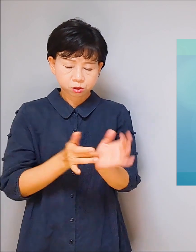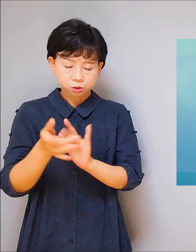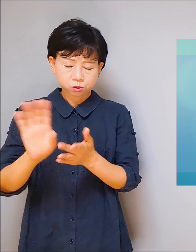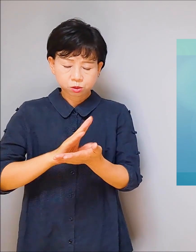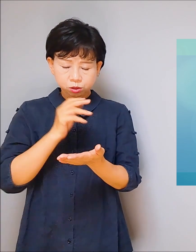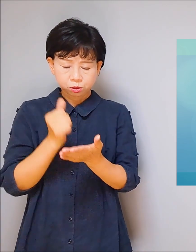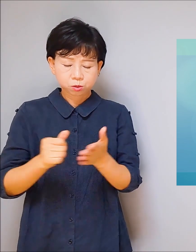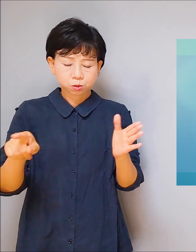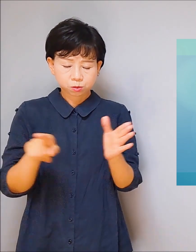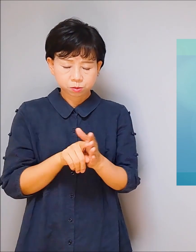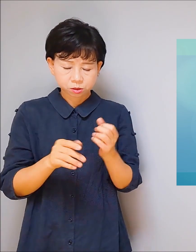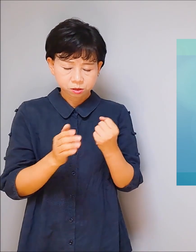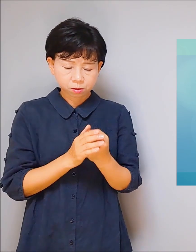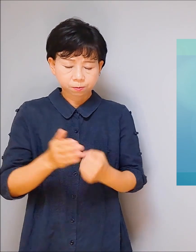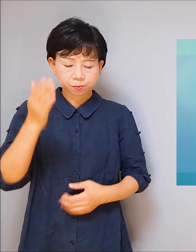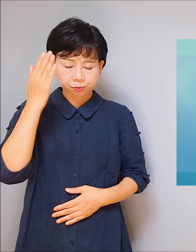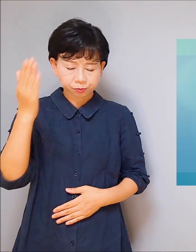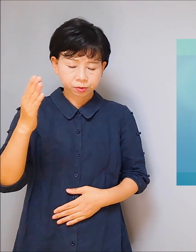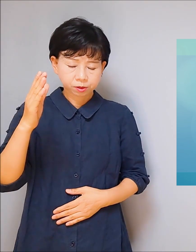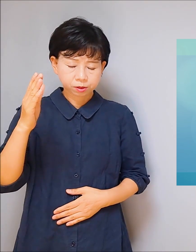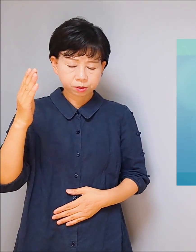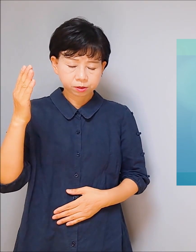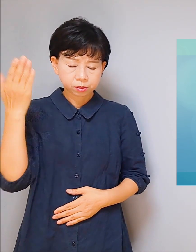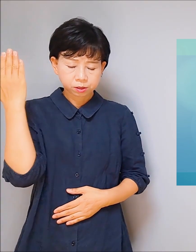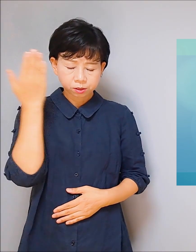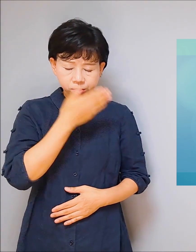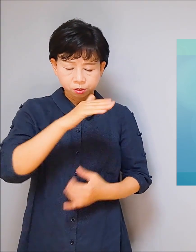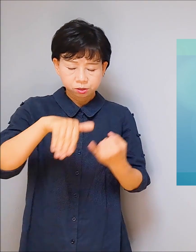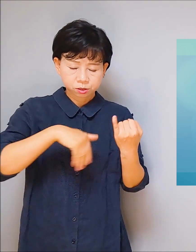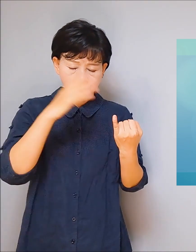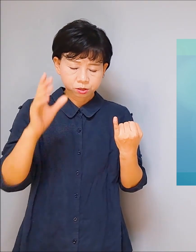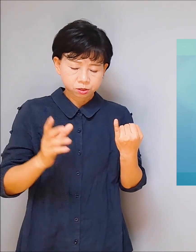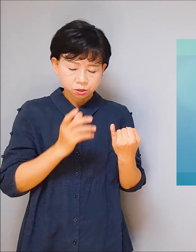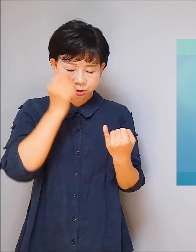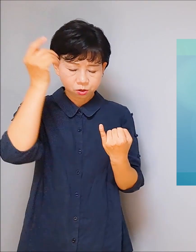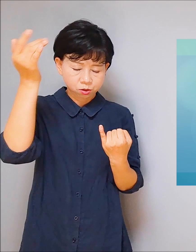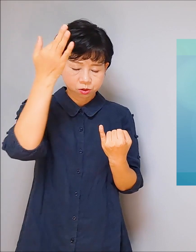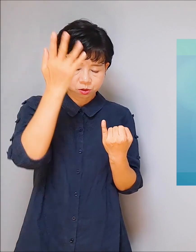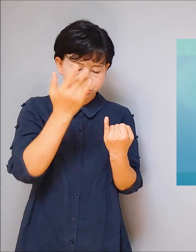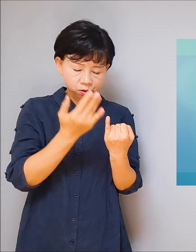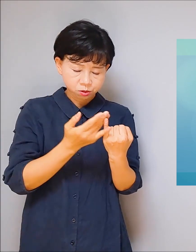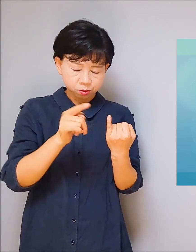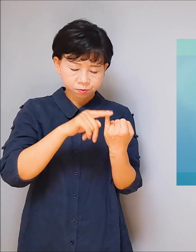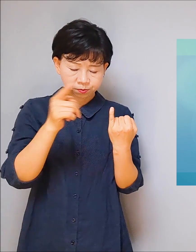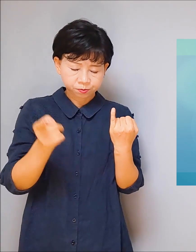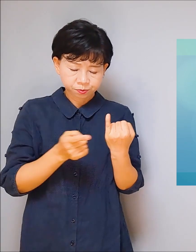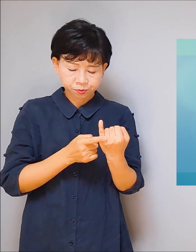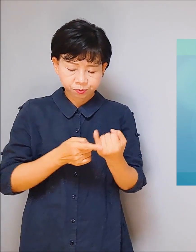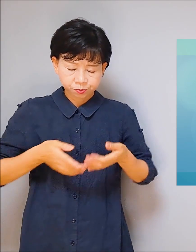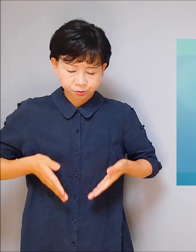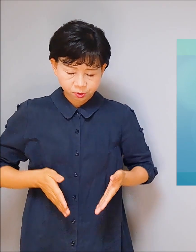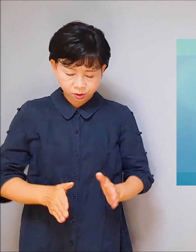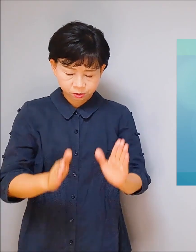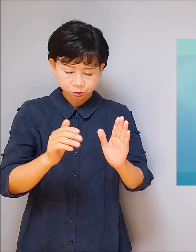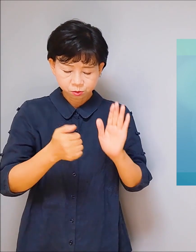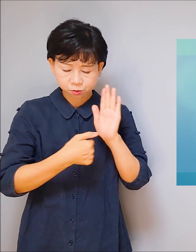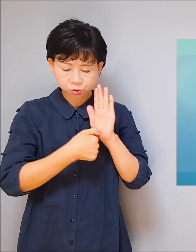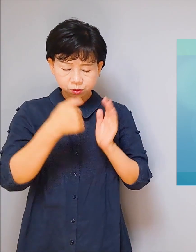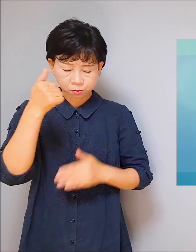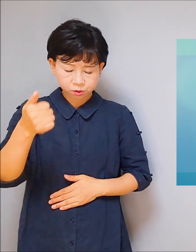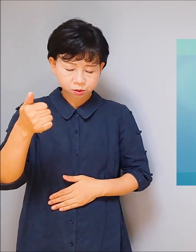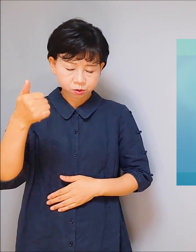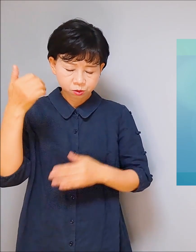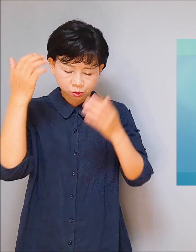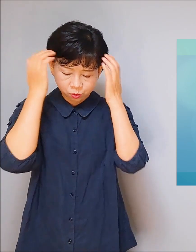예수 그리스도를 믿사오니 이는 성령으로 잉태하사 동정녀 마리아에게 나시고 본디오